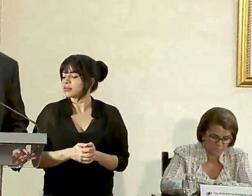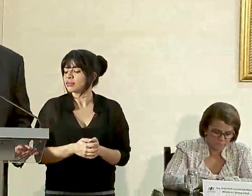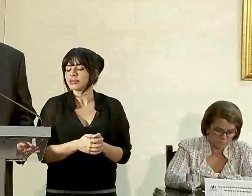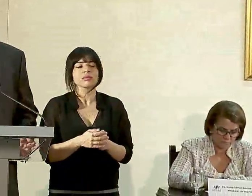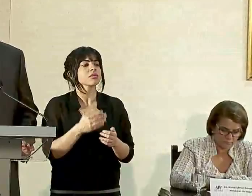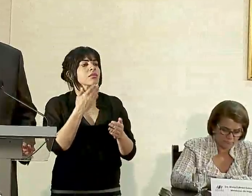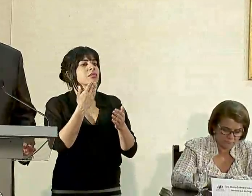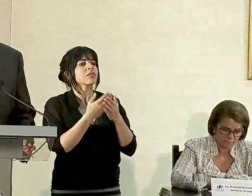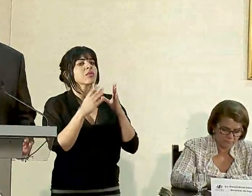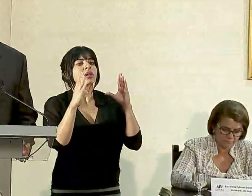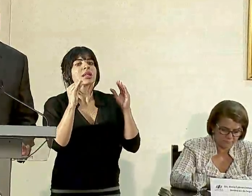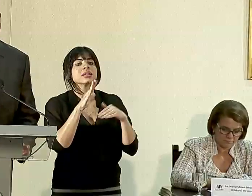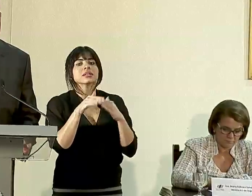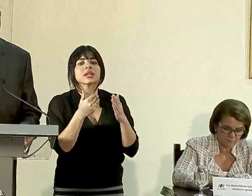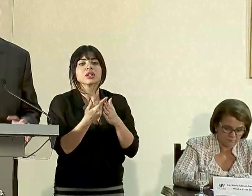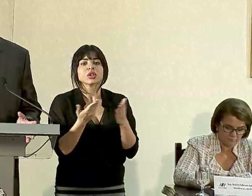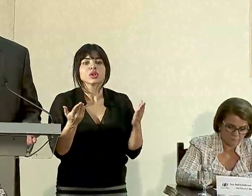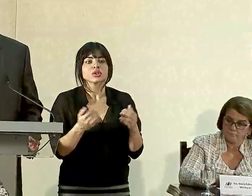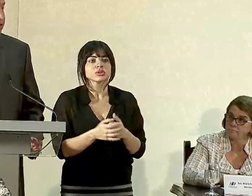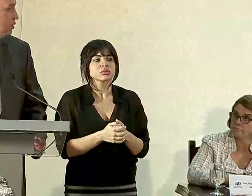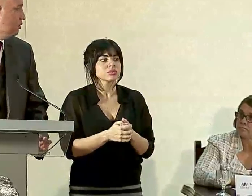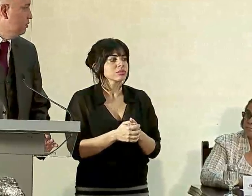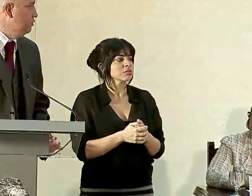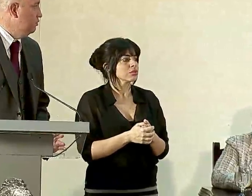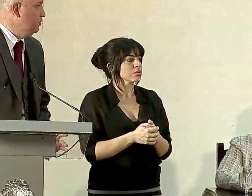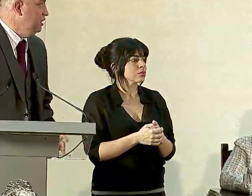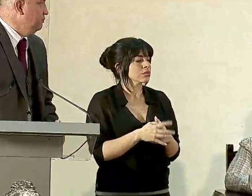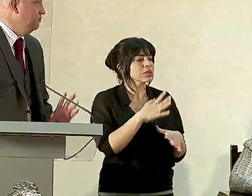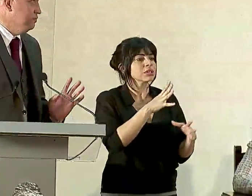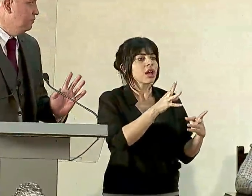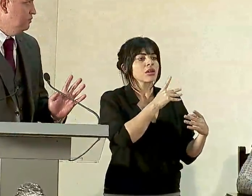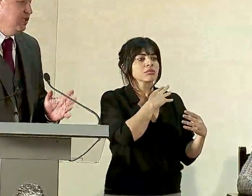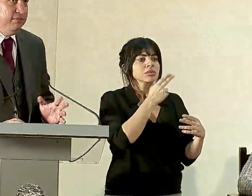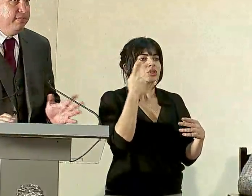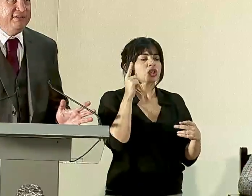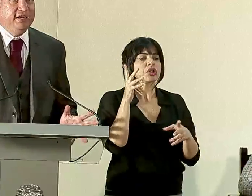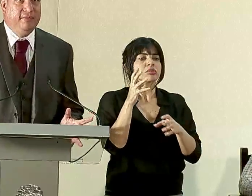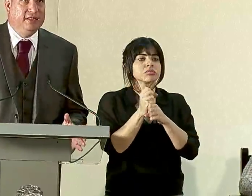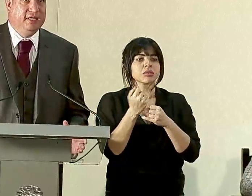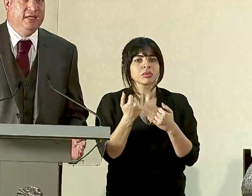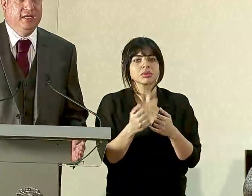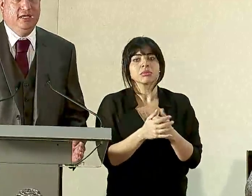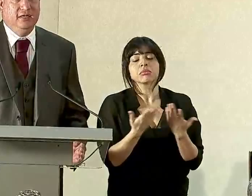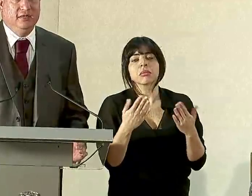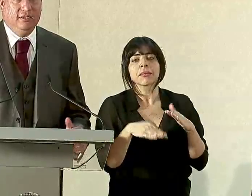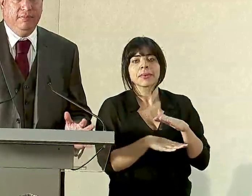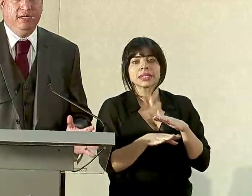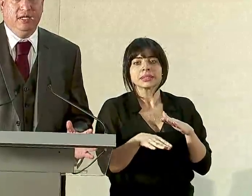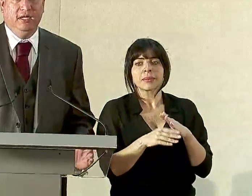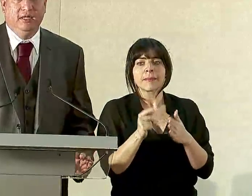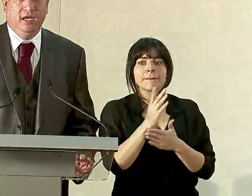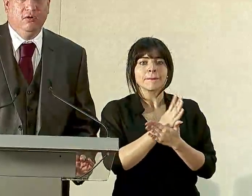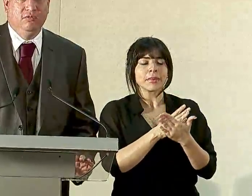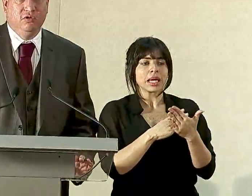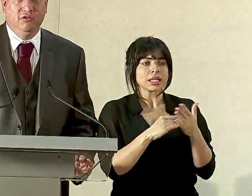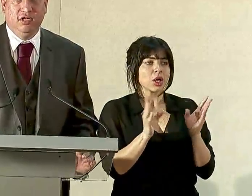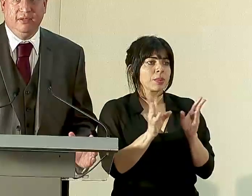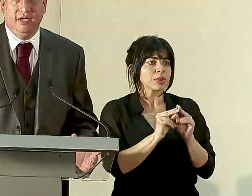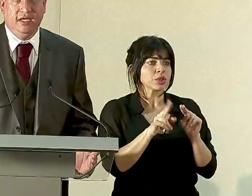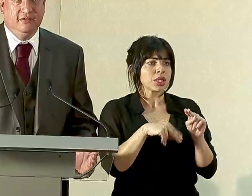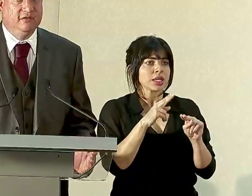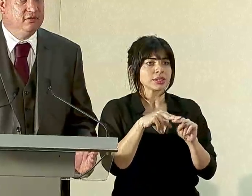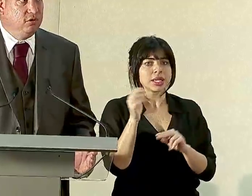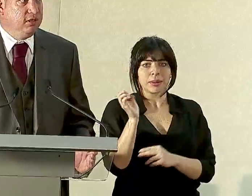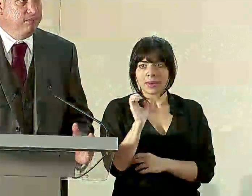Sí, bueno, buenas tardes a todos. Sí, bien, dígalo, ¿cómo sí, se está? Básicamente, de parte de la Comisión